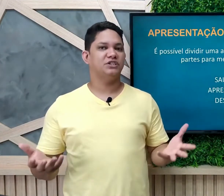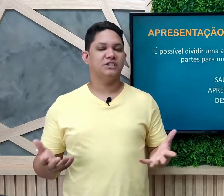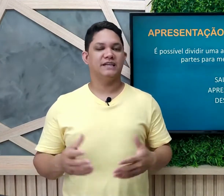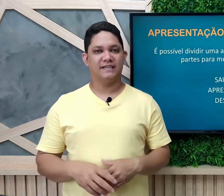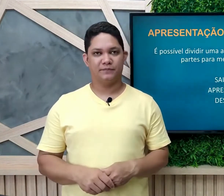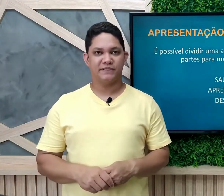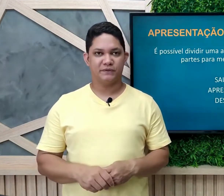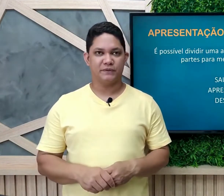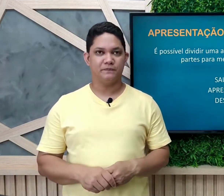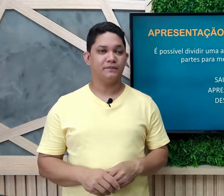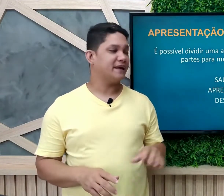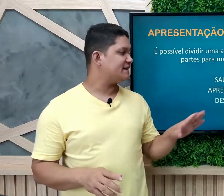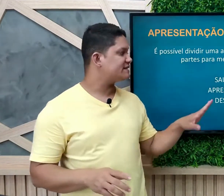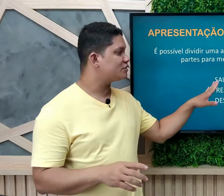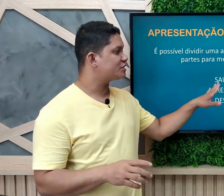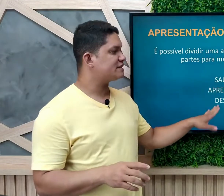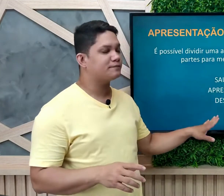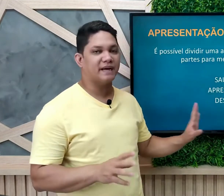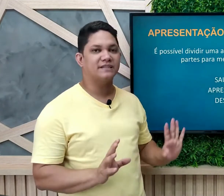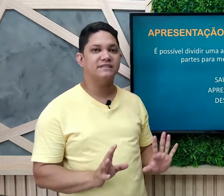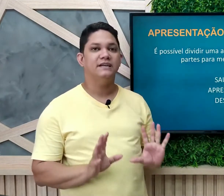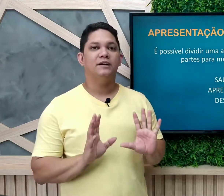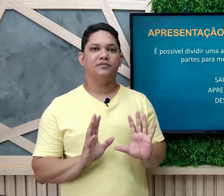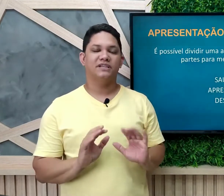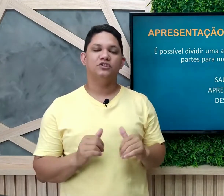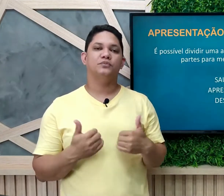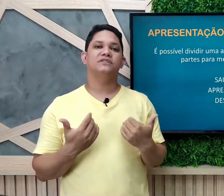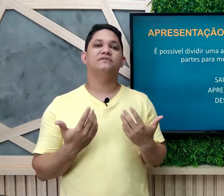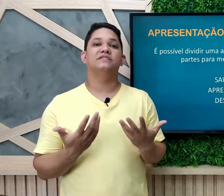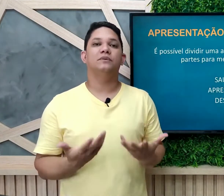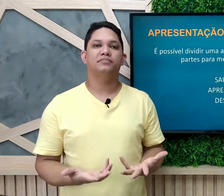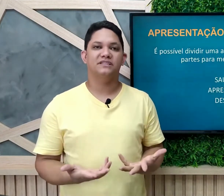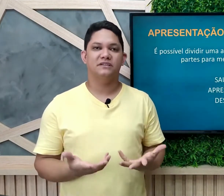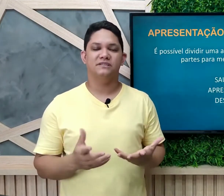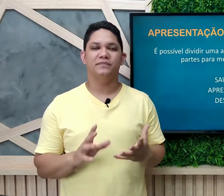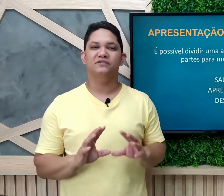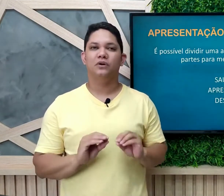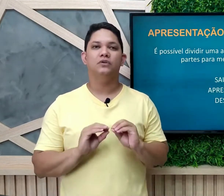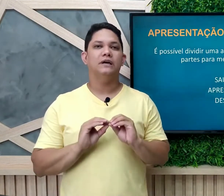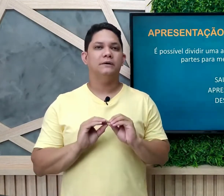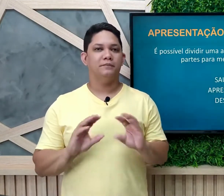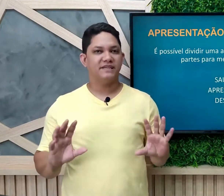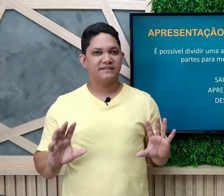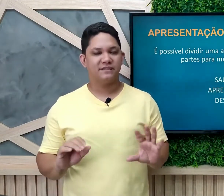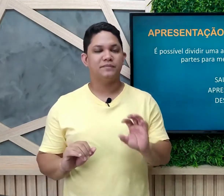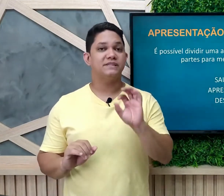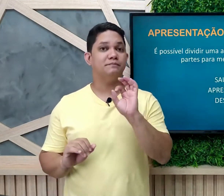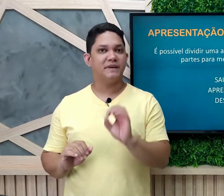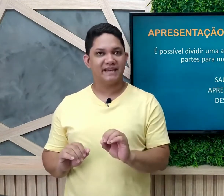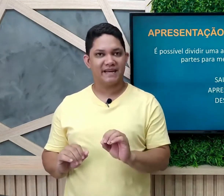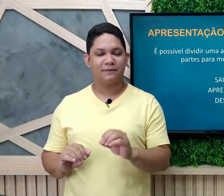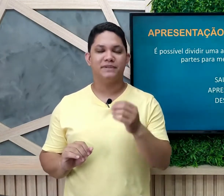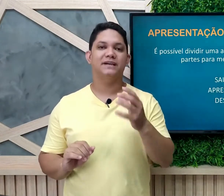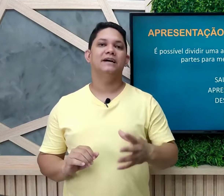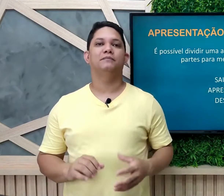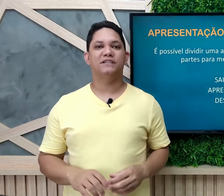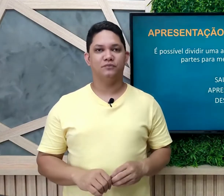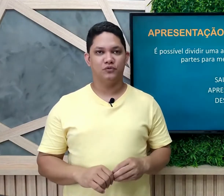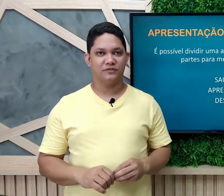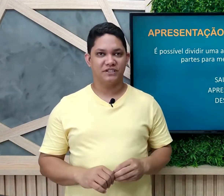despedir daquela pessoa. Essas são as 3 partes para que a gente possa fazer uma apresentação pessoal bem simples, bem rápida, mas muito